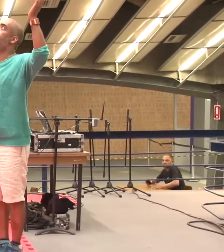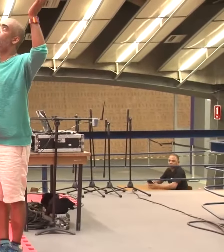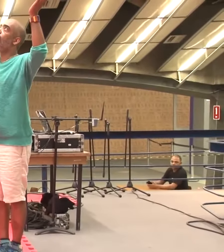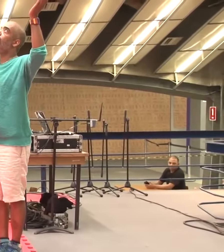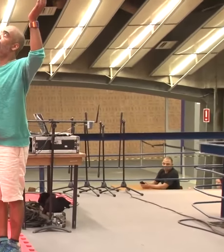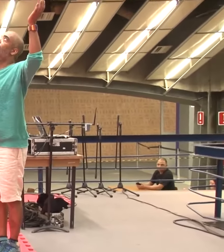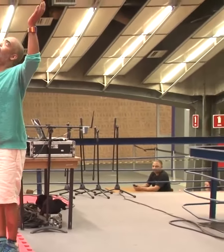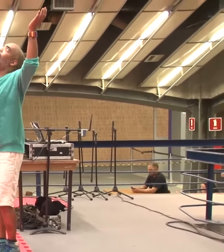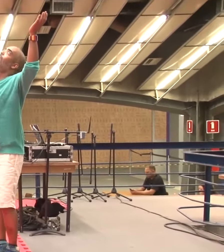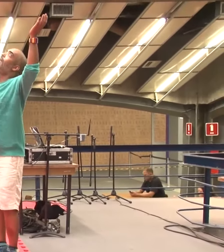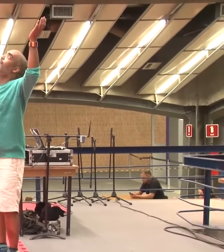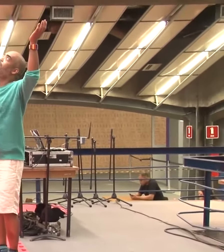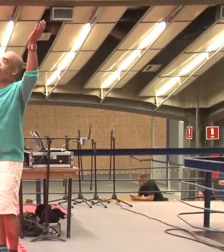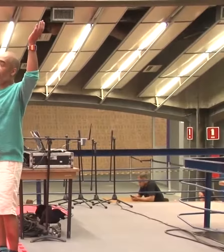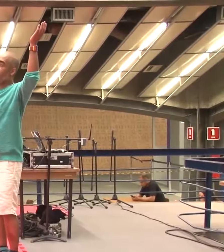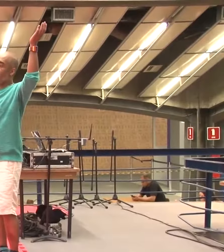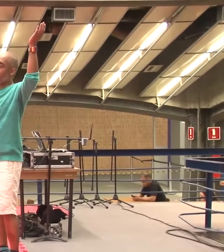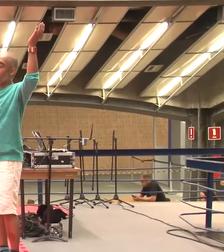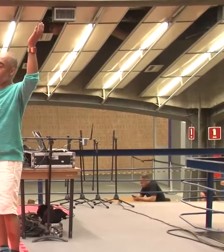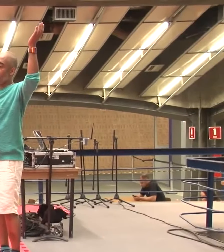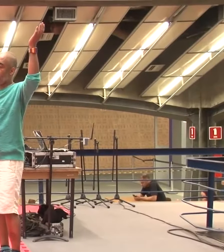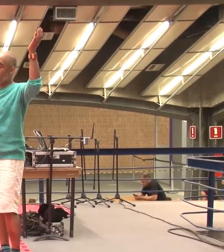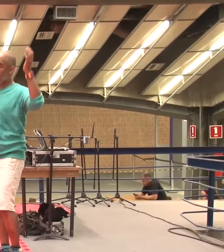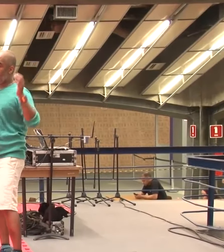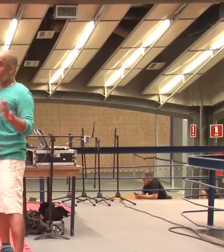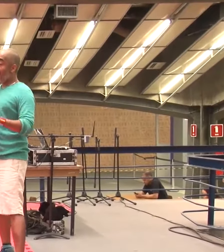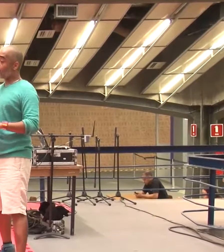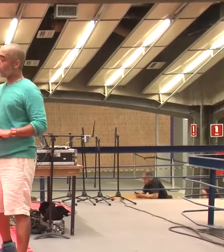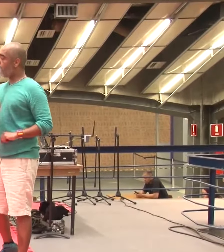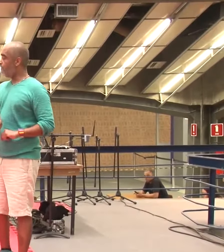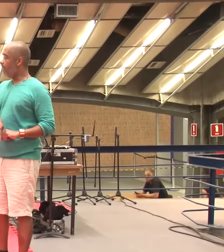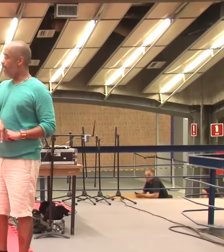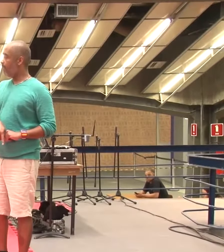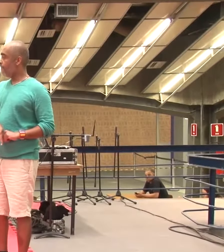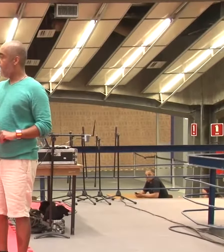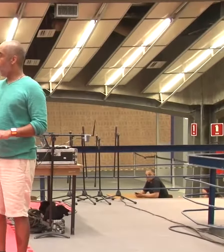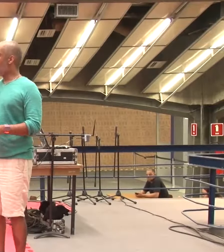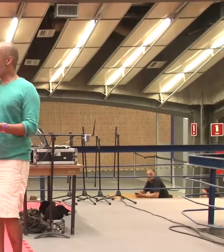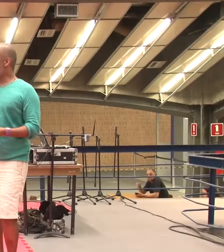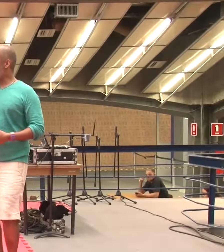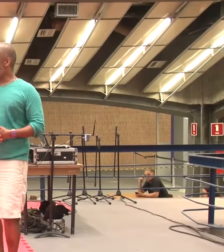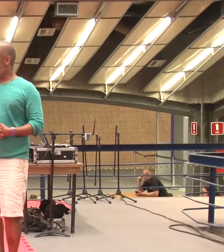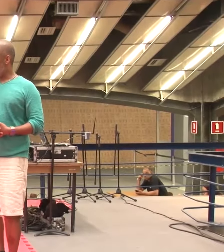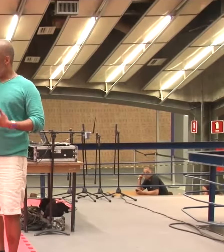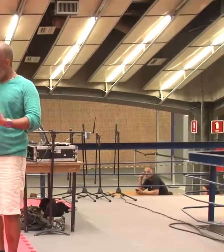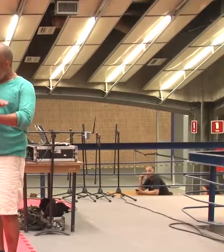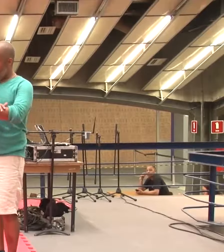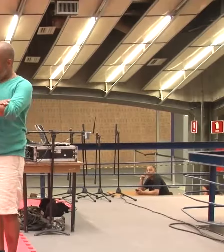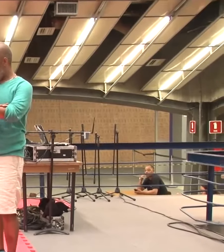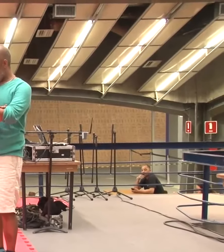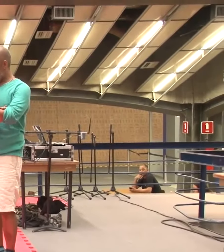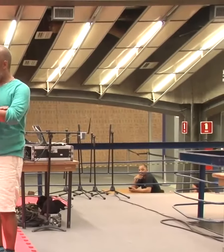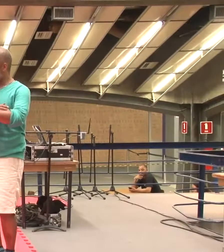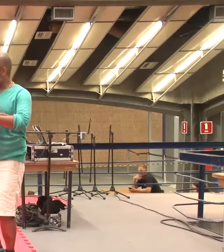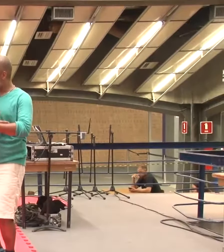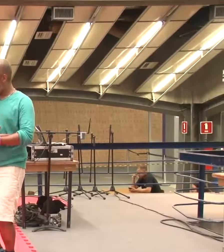assim. O cara de quem está rezando, agradecendo a Deus. A sua filha, mais branca, mais clara,